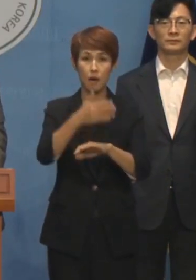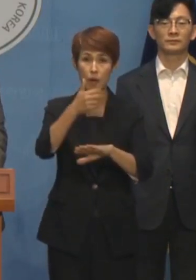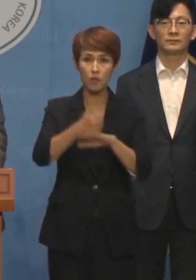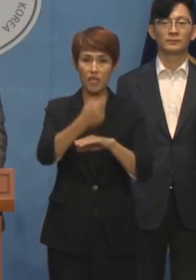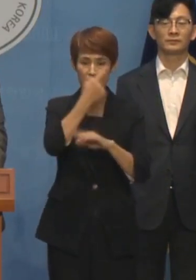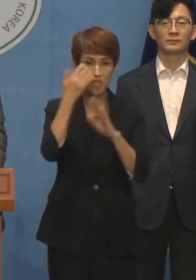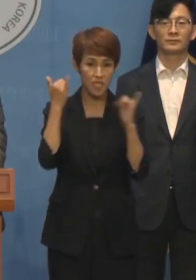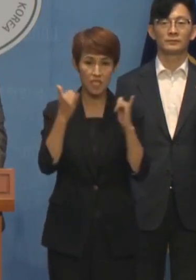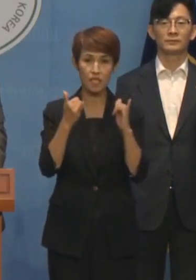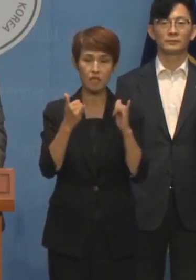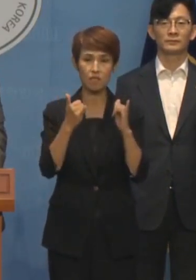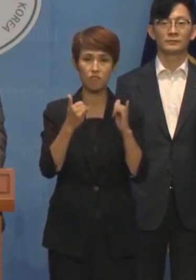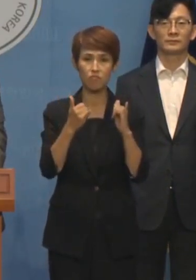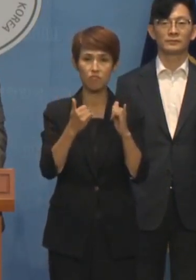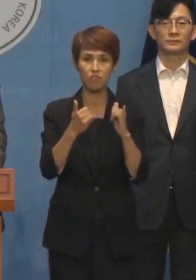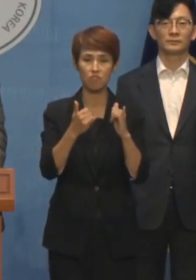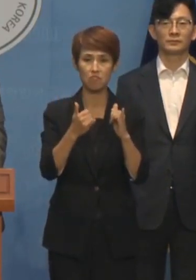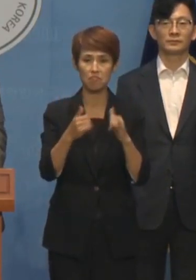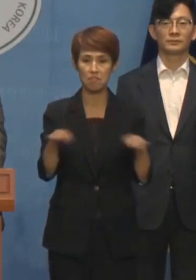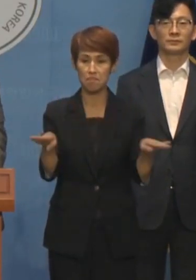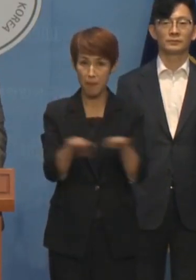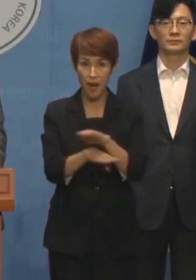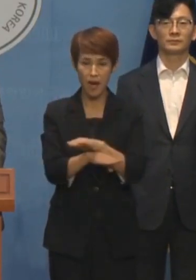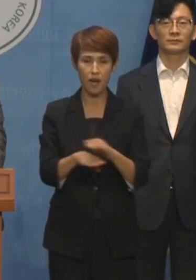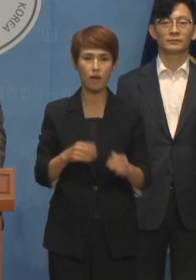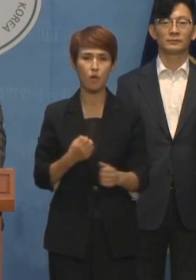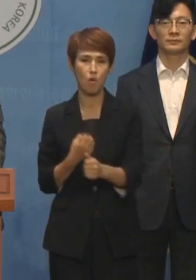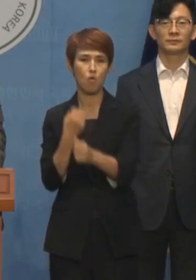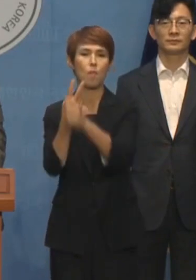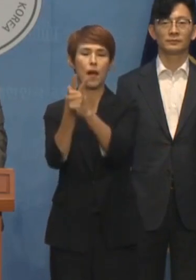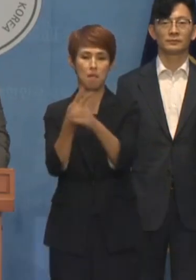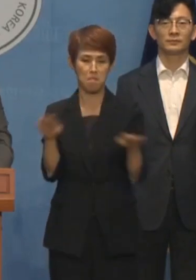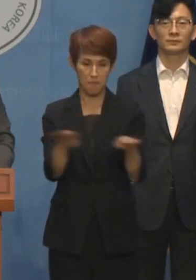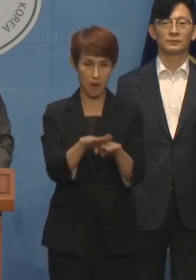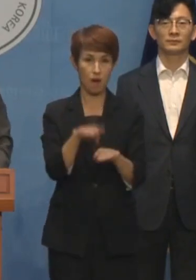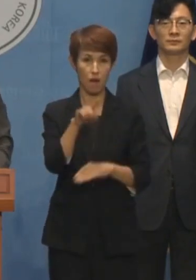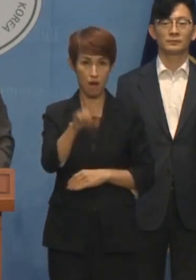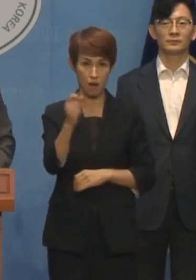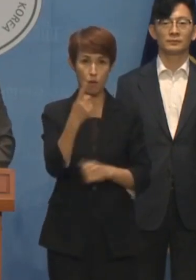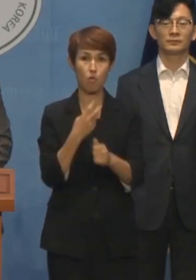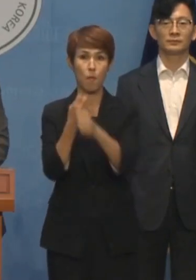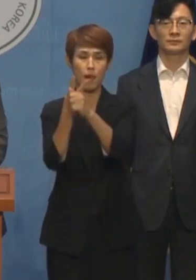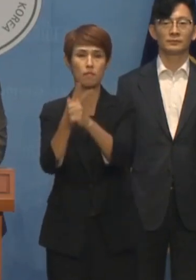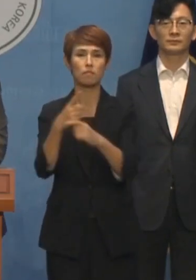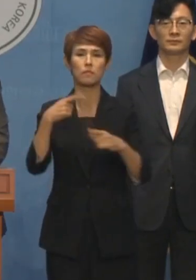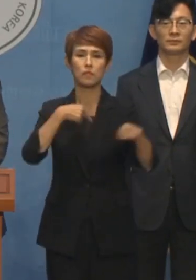정인 불출석죄로 고발해서 정치적 보복을 하려는 목적으로만 읽혔습니다.